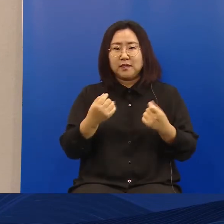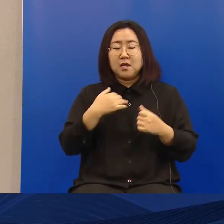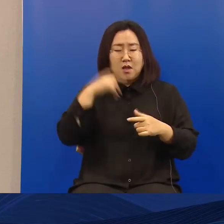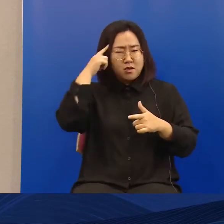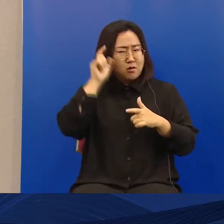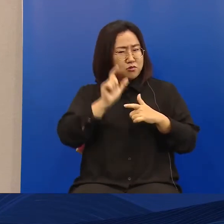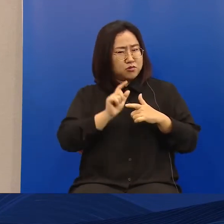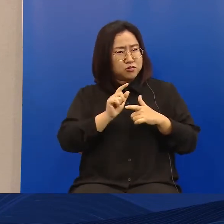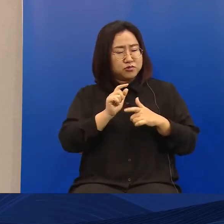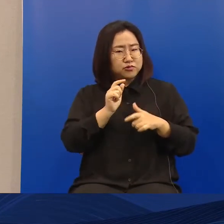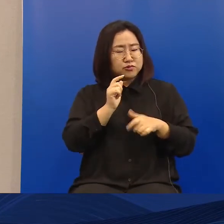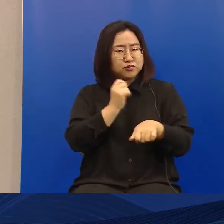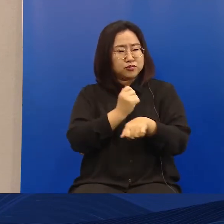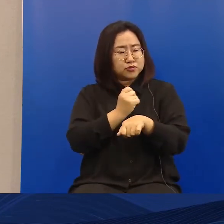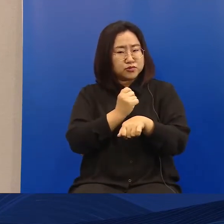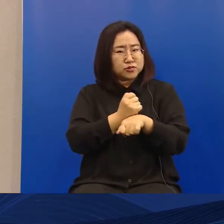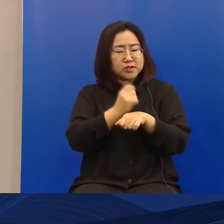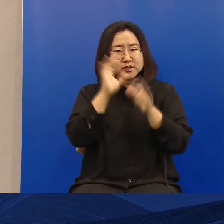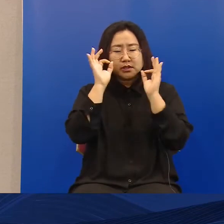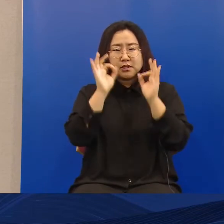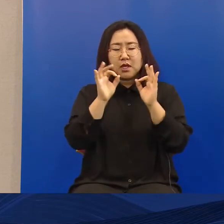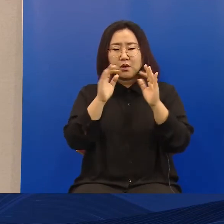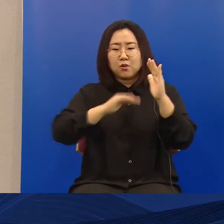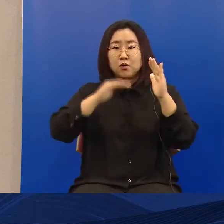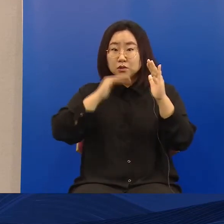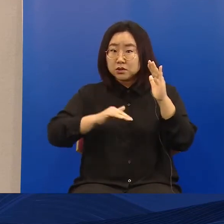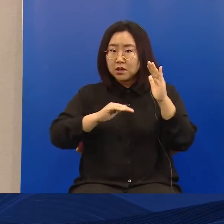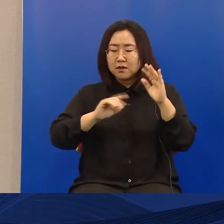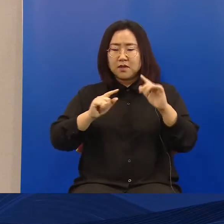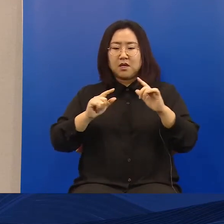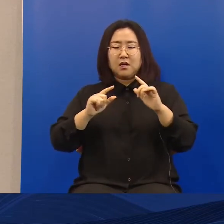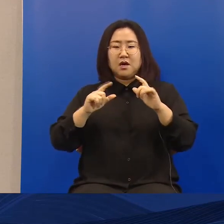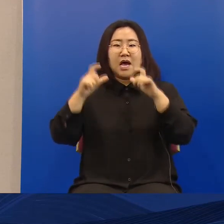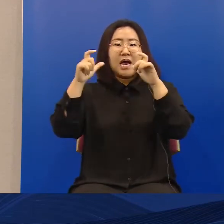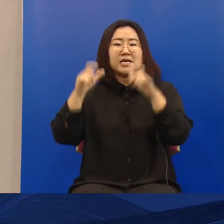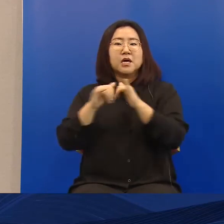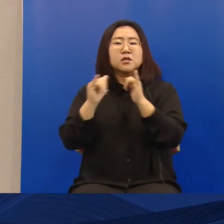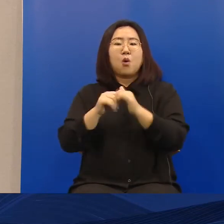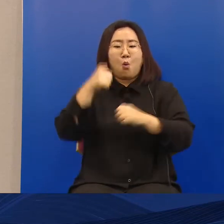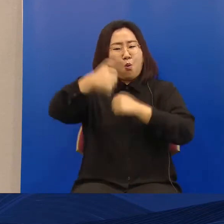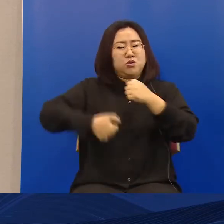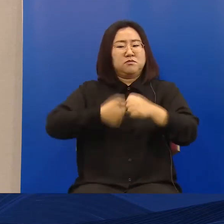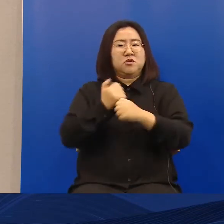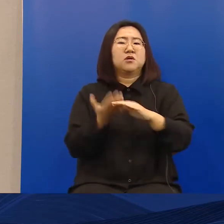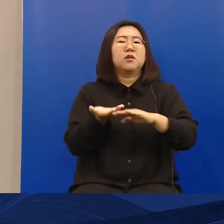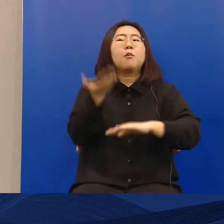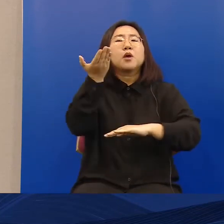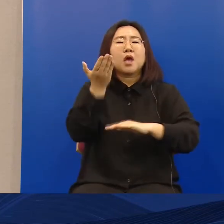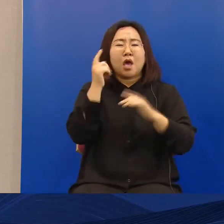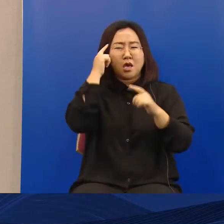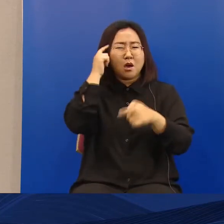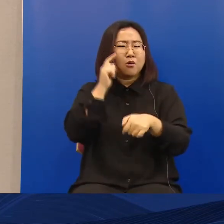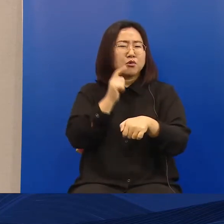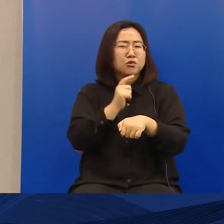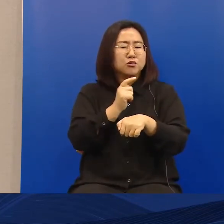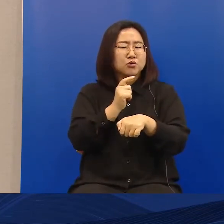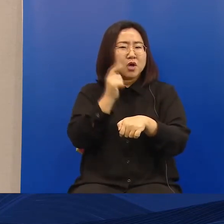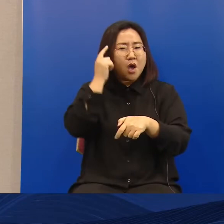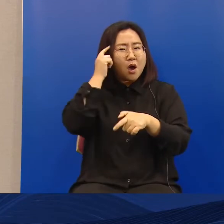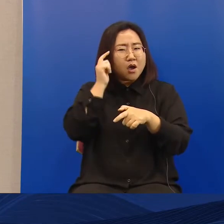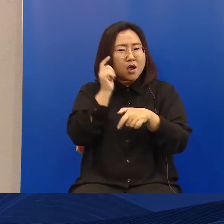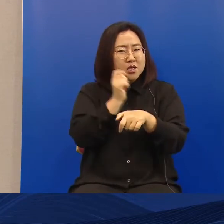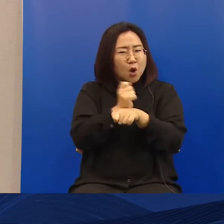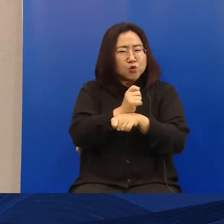측면에서 보면은요. 저희가 공적 또는 커뮤니티 통역에 대해서 50년 이상 연구를 했습니다. 그래서